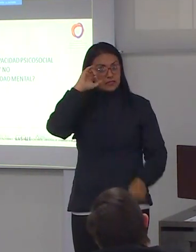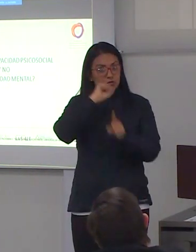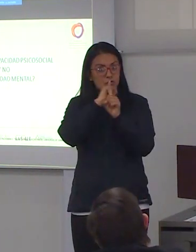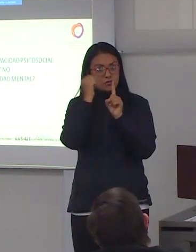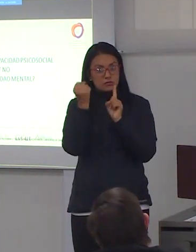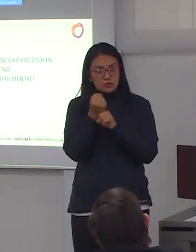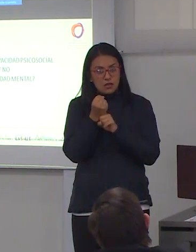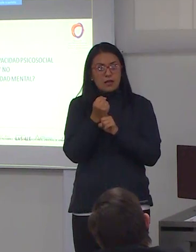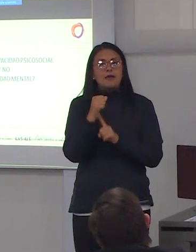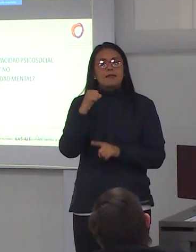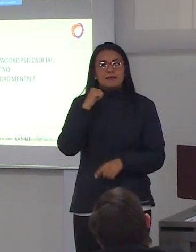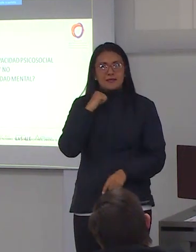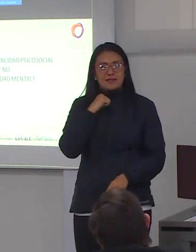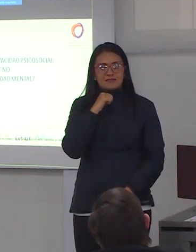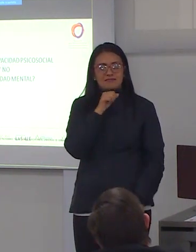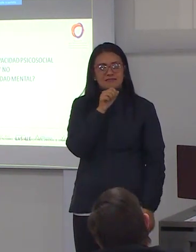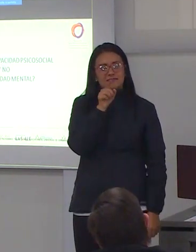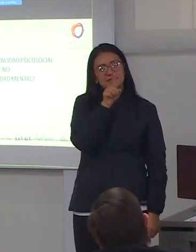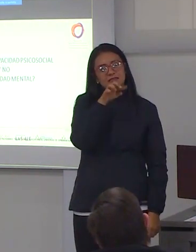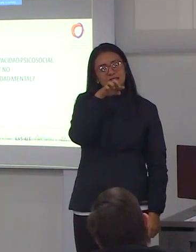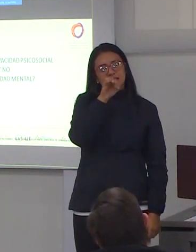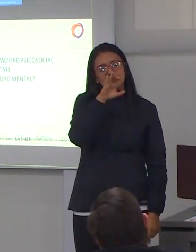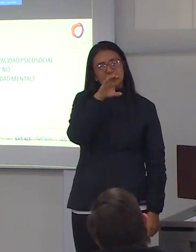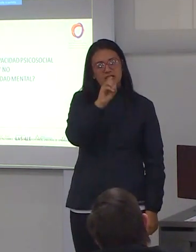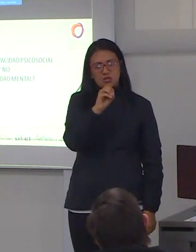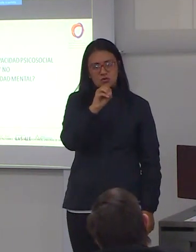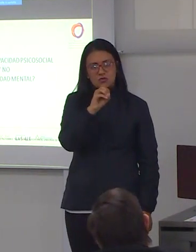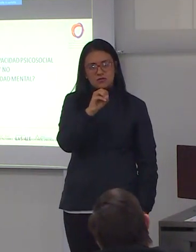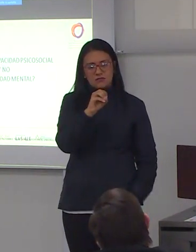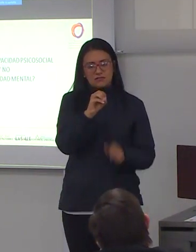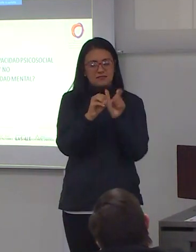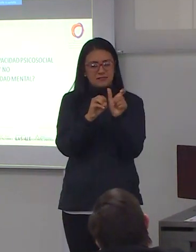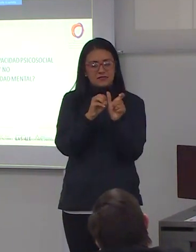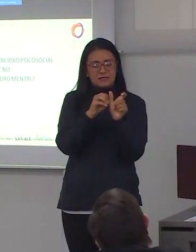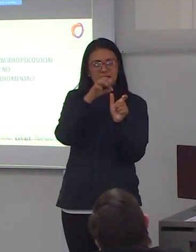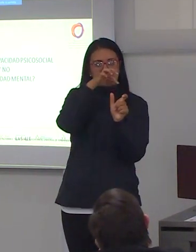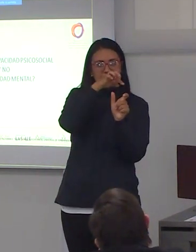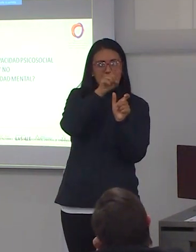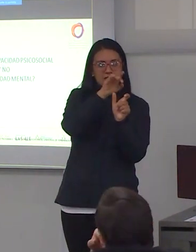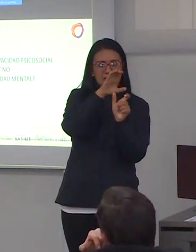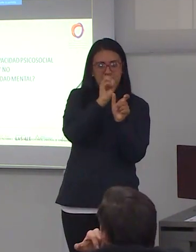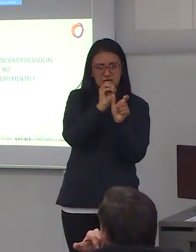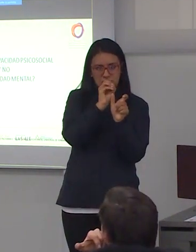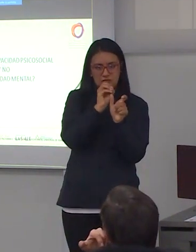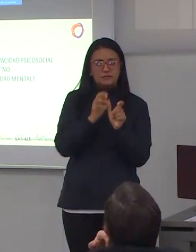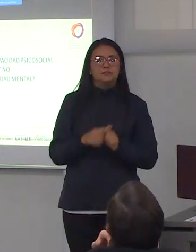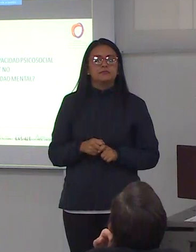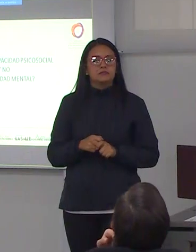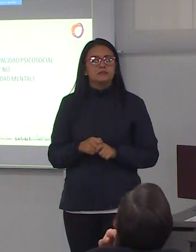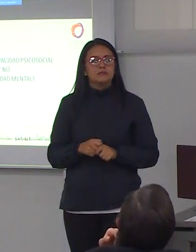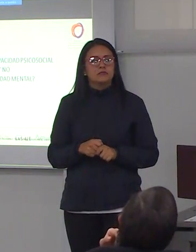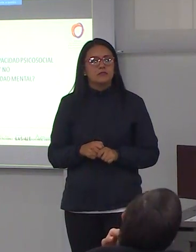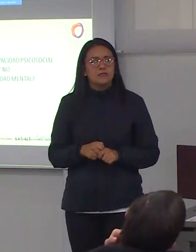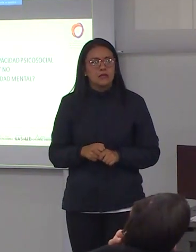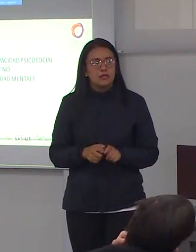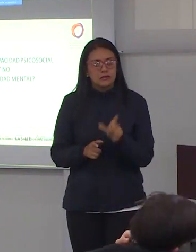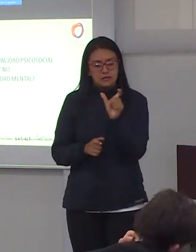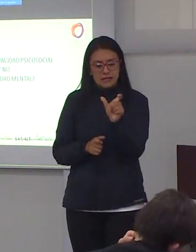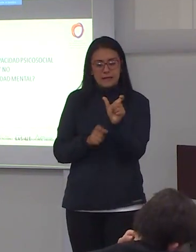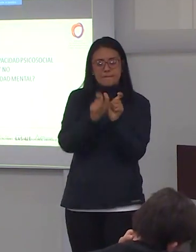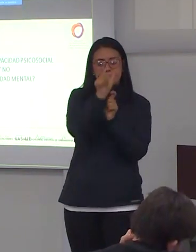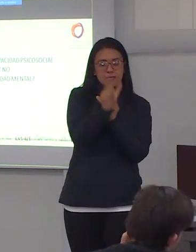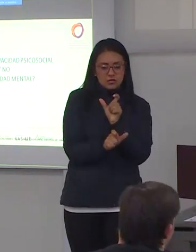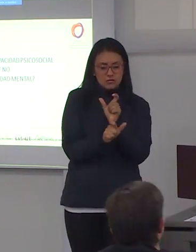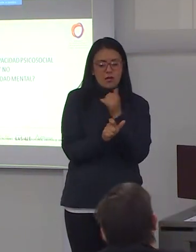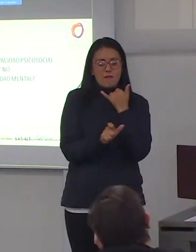cuenta tiene el psico que tanto Hernando le quita todo el tiempo ¿cierto? porque él habla de discapacidad social entonces el psico es la persona